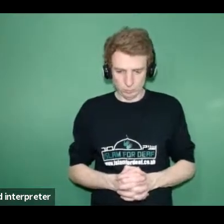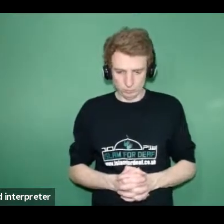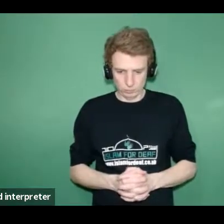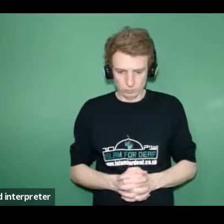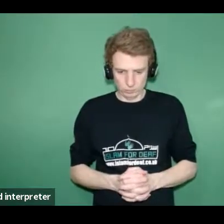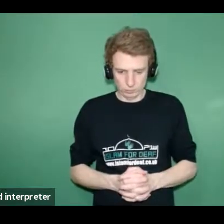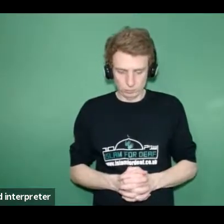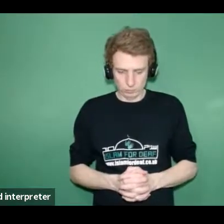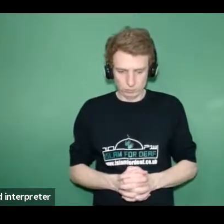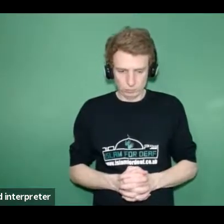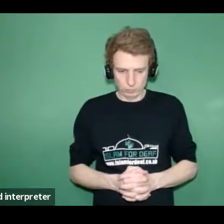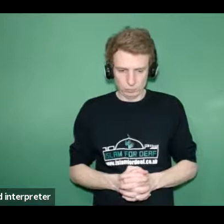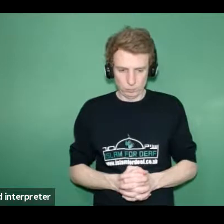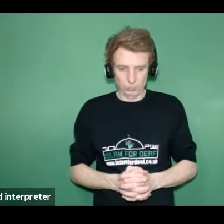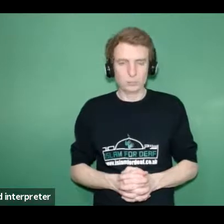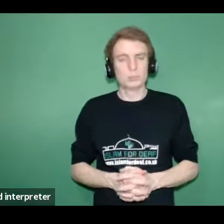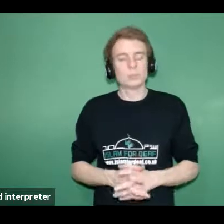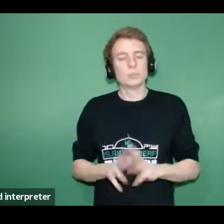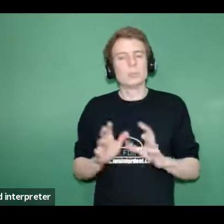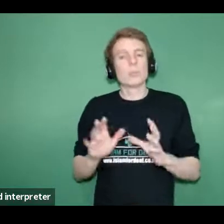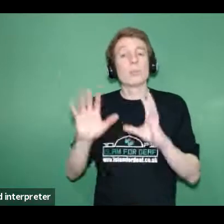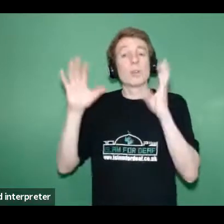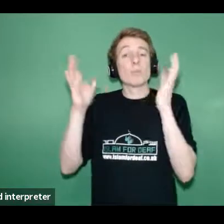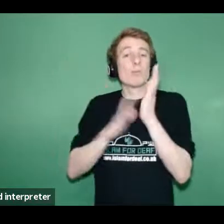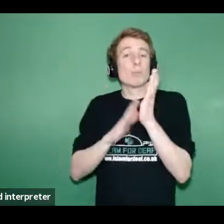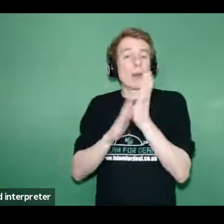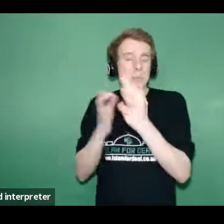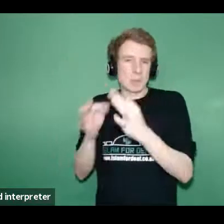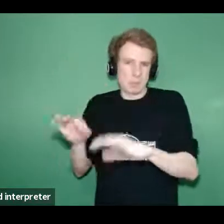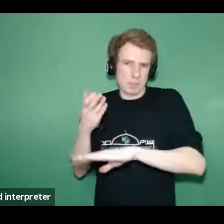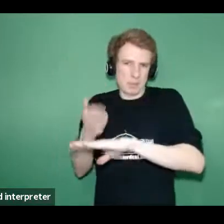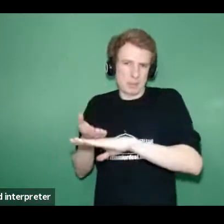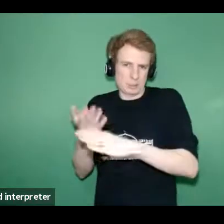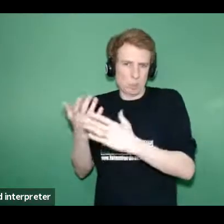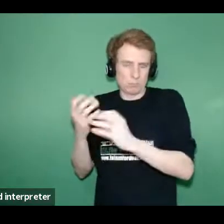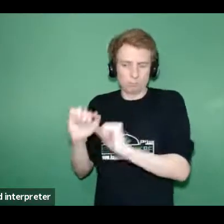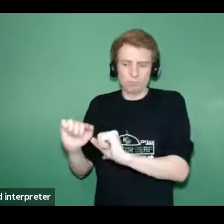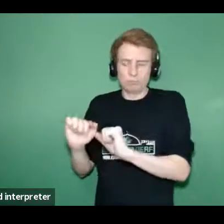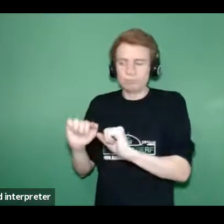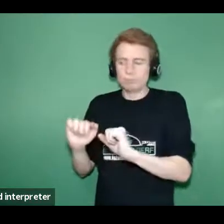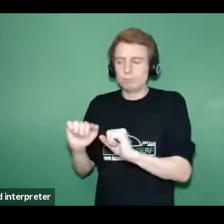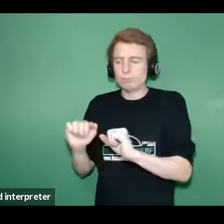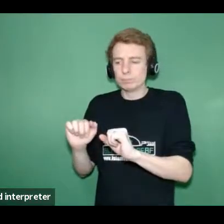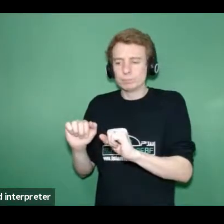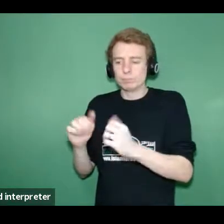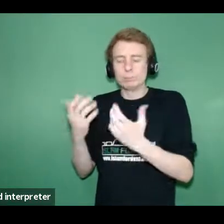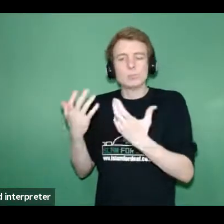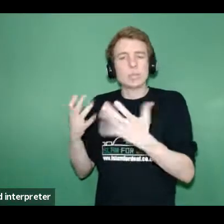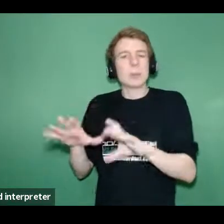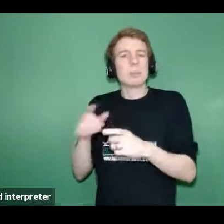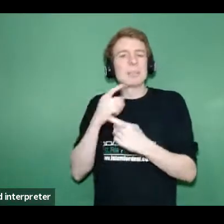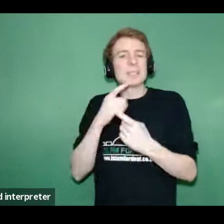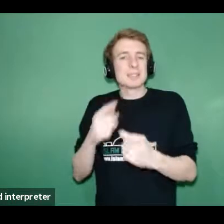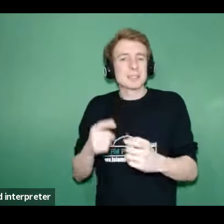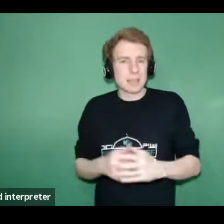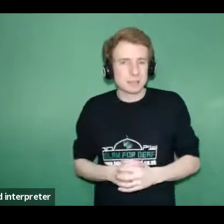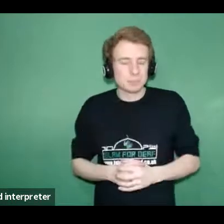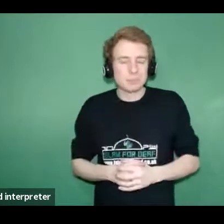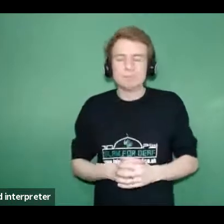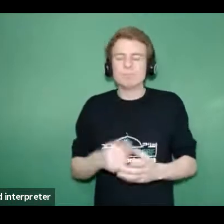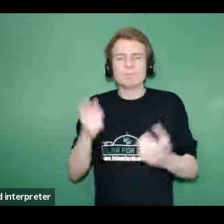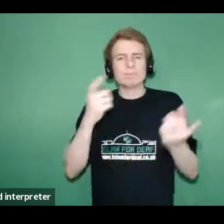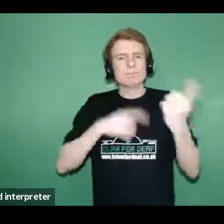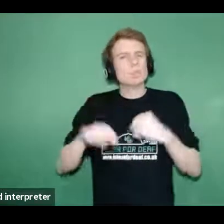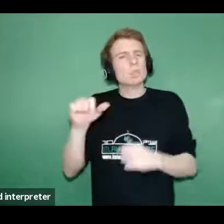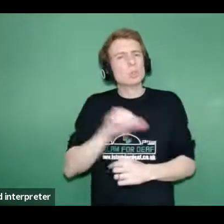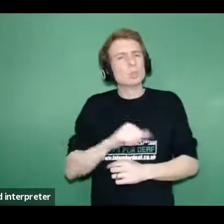الحياء. So the Prophet, peace and blessings be upon him, mentioned have bashfulness or be shy from Allah as you